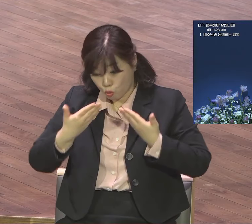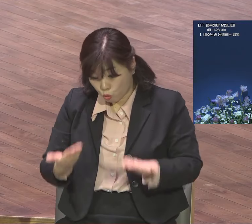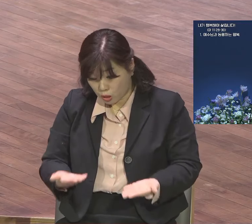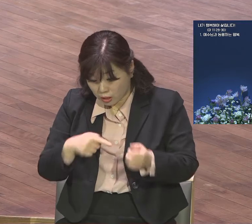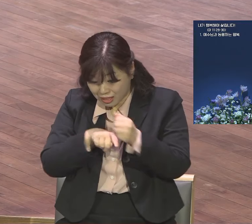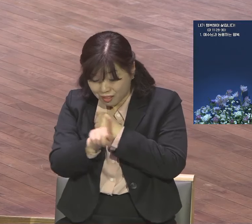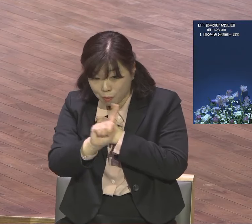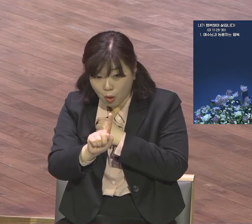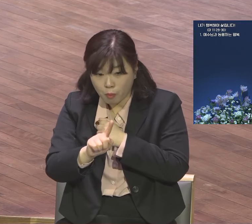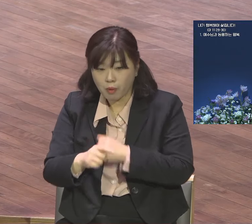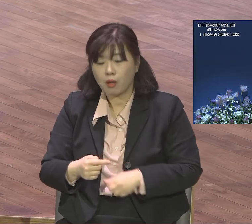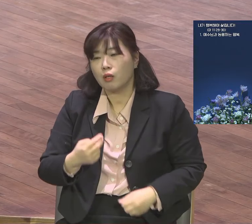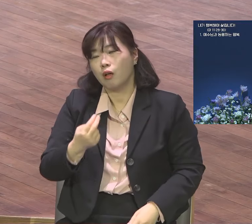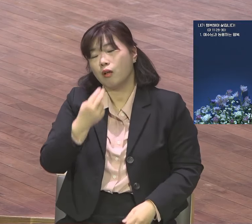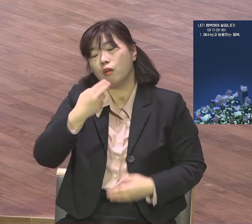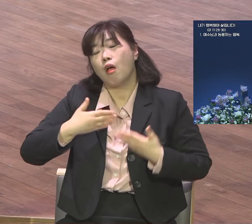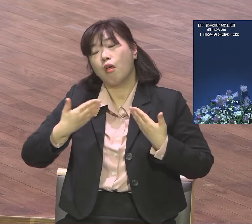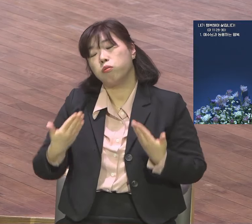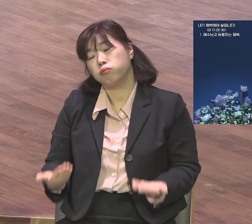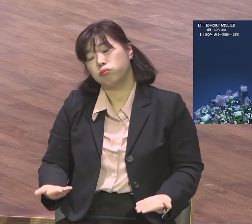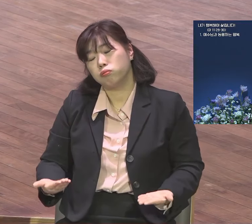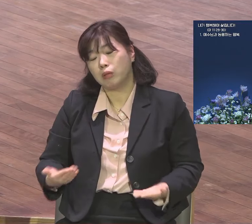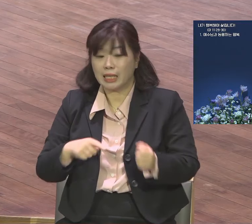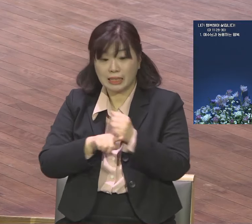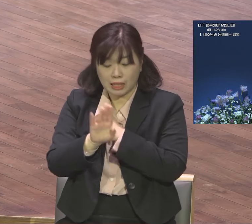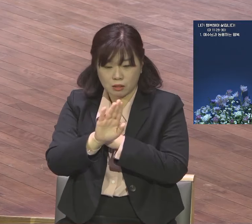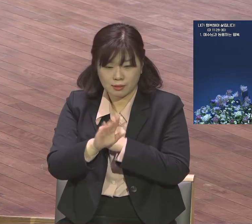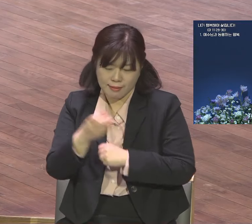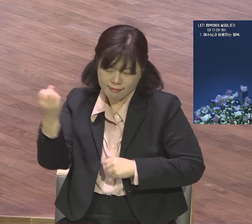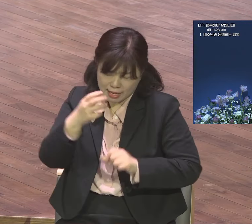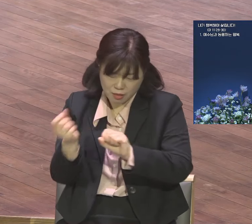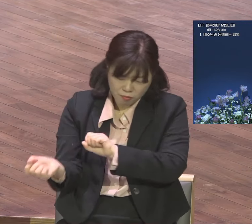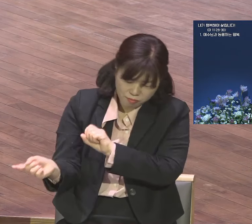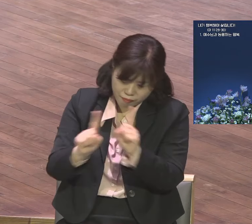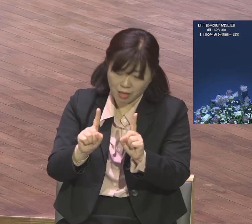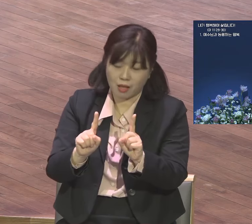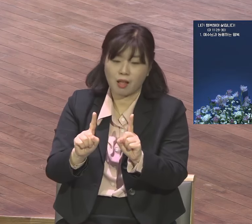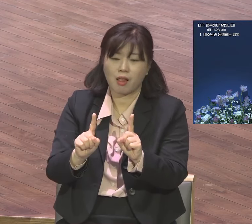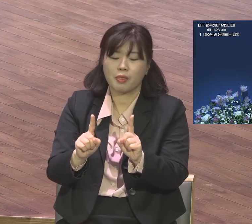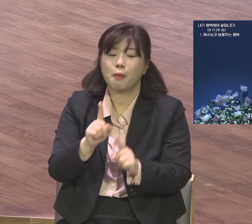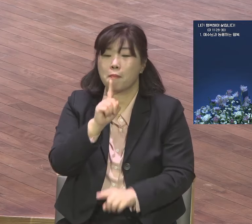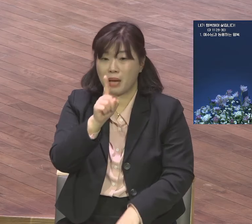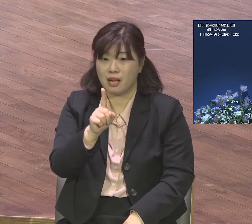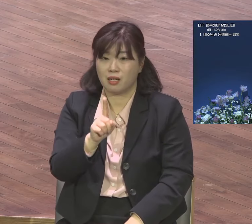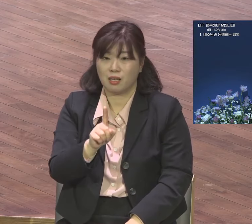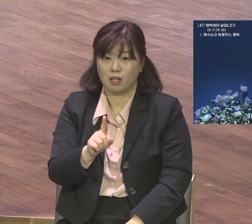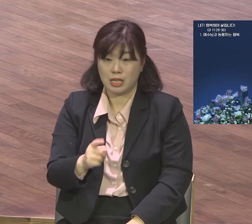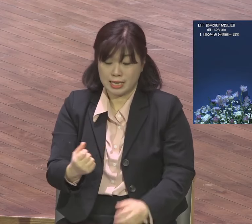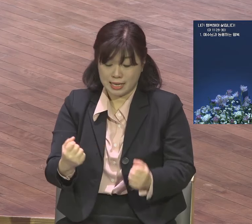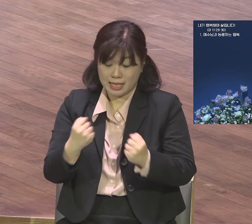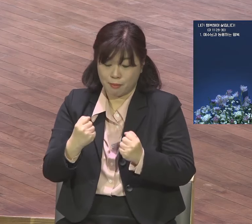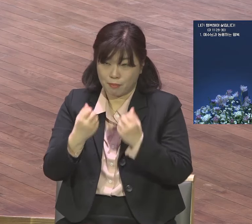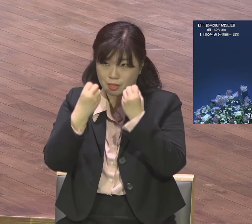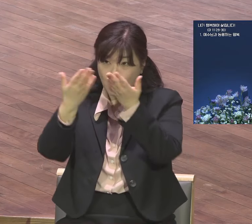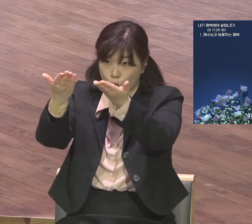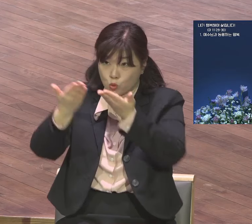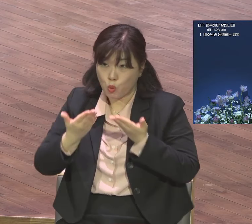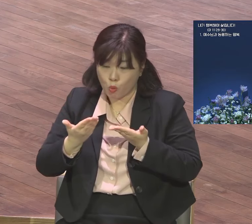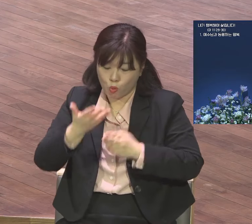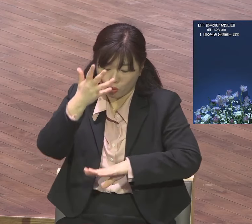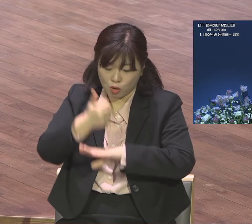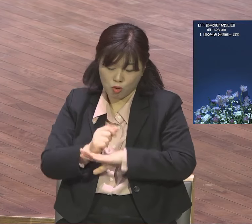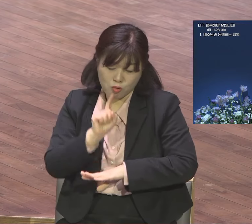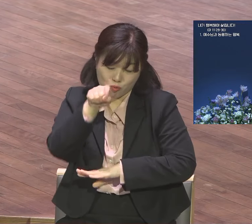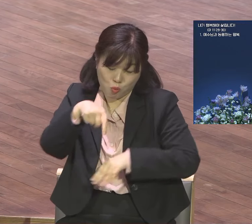다시 살려준다는 의미입니다. 영생의 축복을 주시고 독수리 날개치며 올라감 같은 새